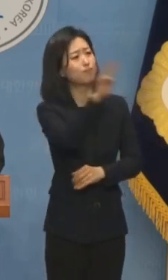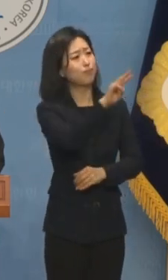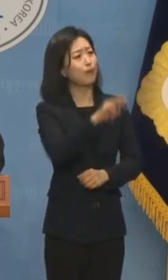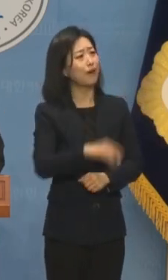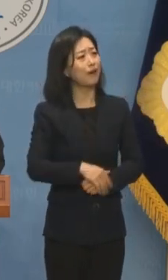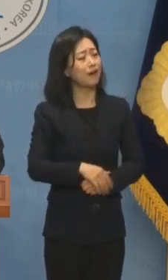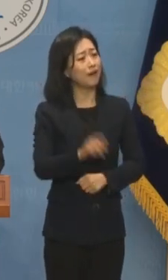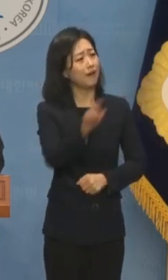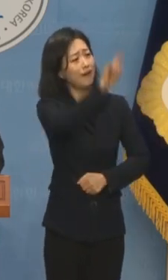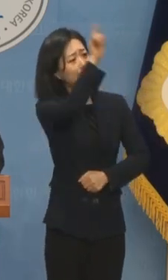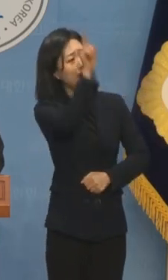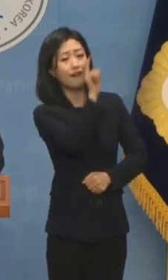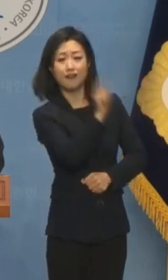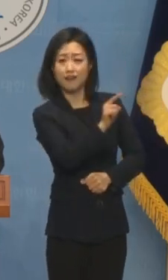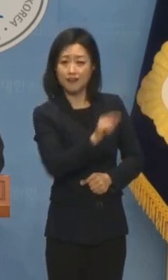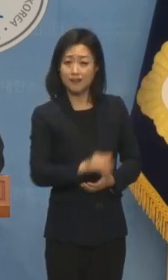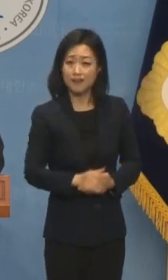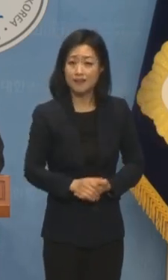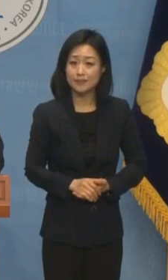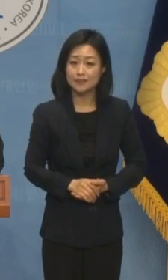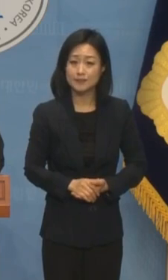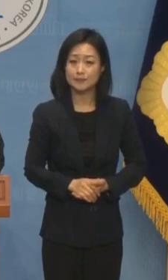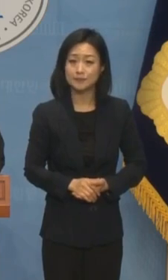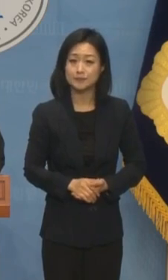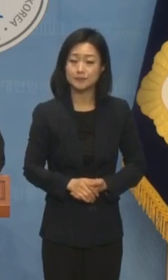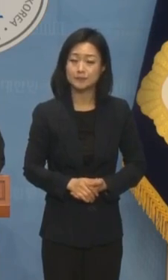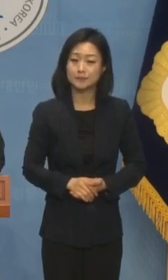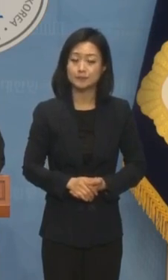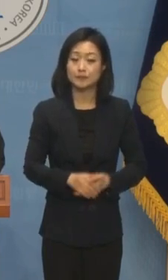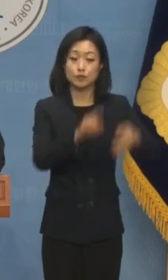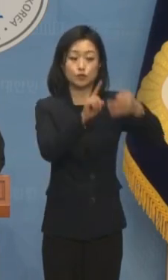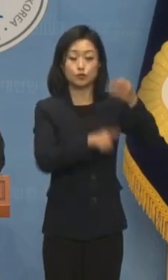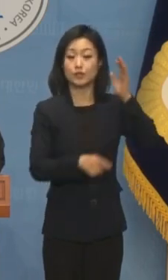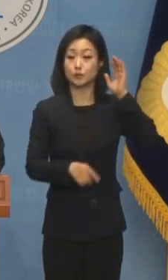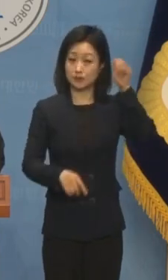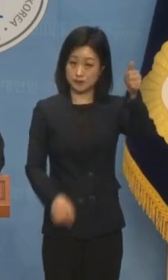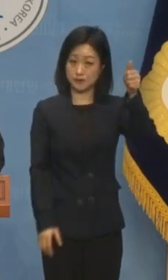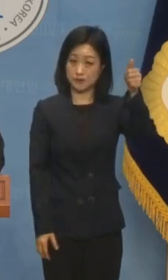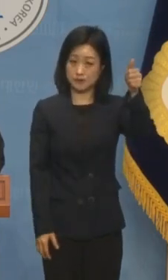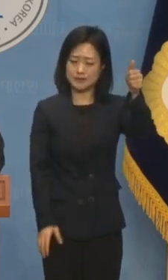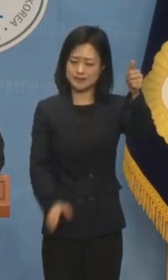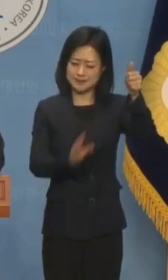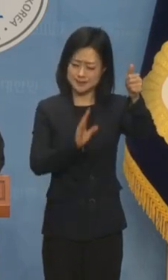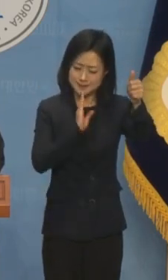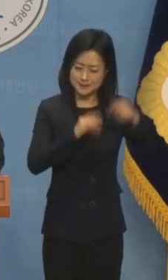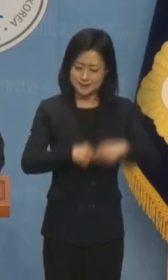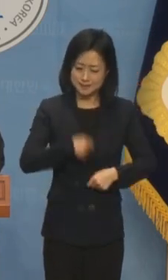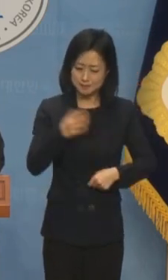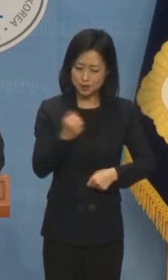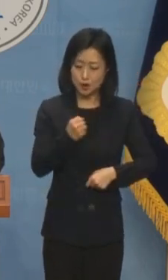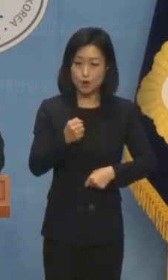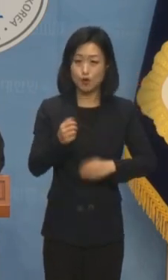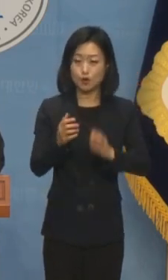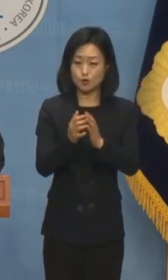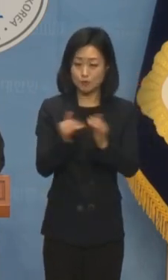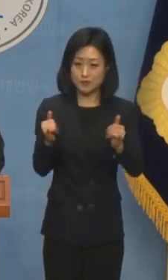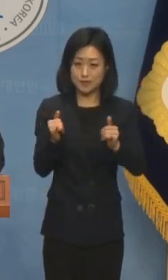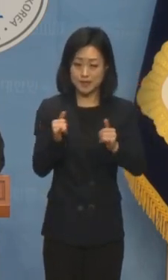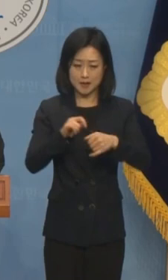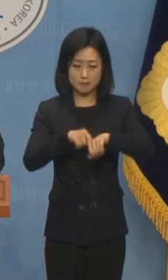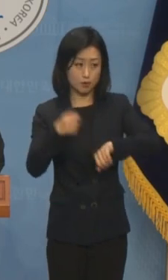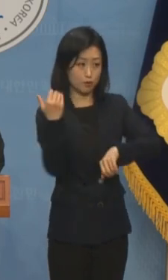어떻게 납득할 수 있겠습니까? 윤석열 대통령이 진정으로 국민의 심판을